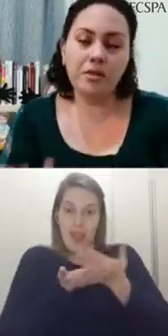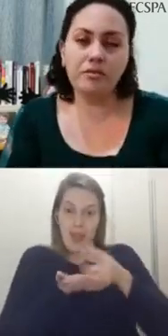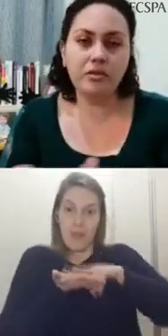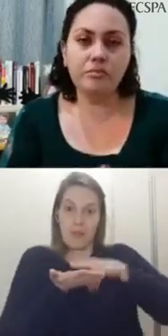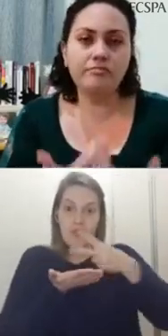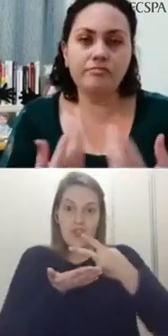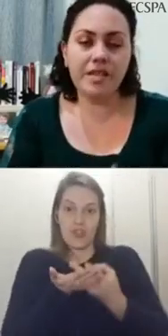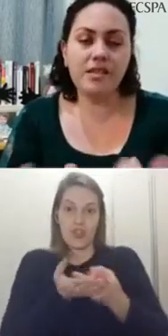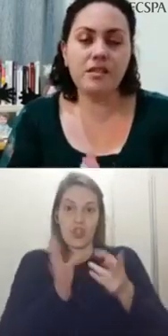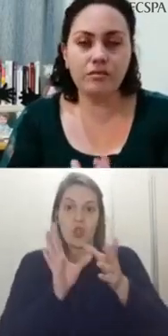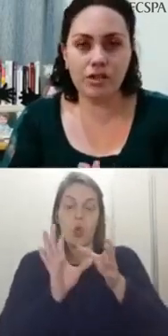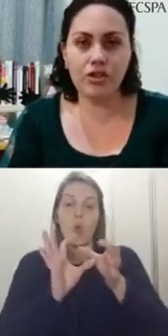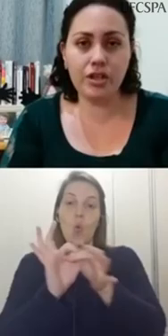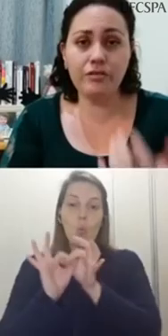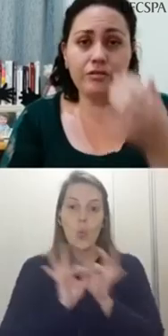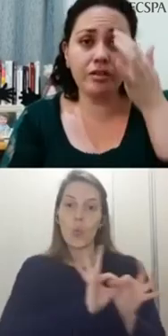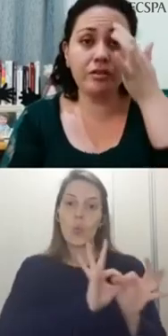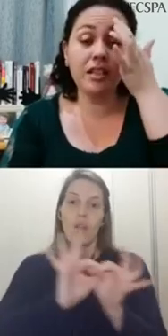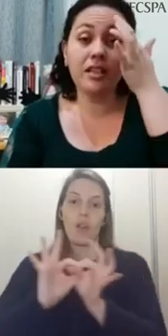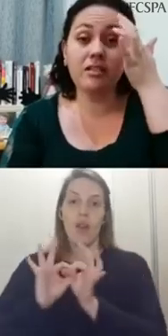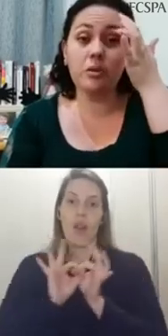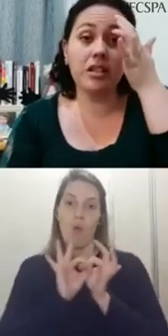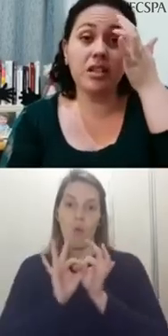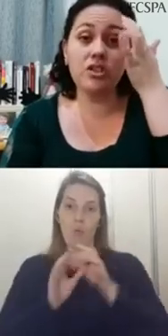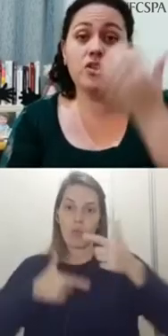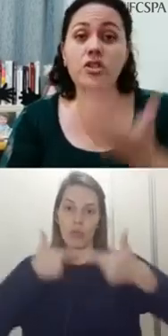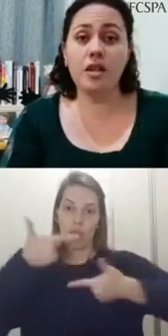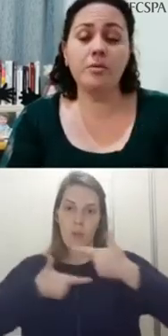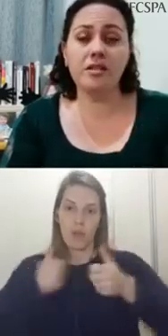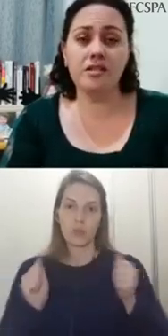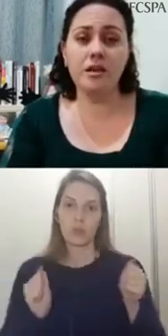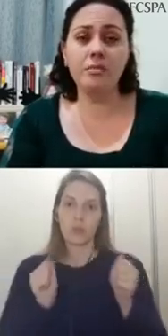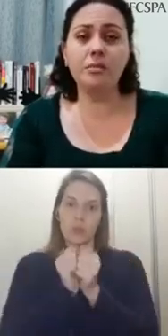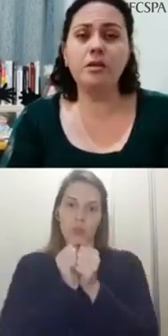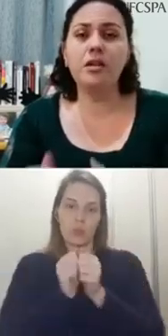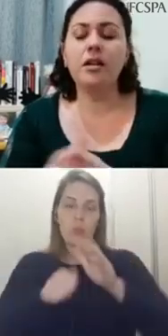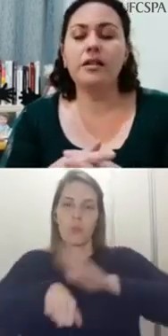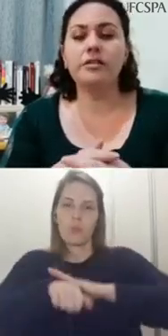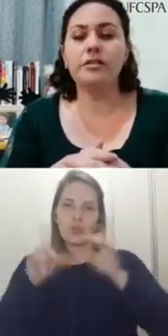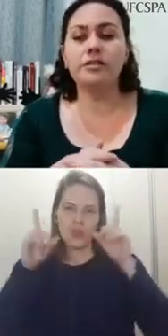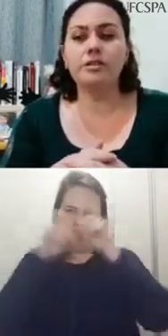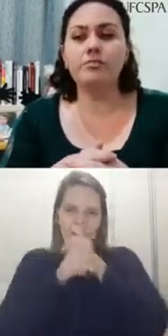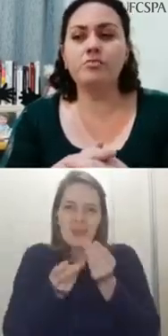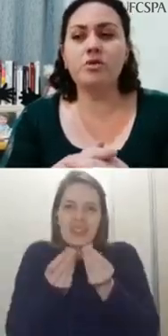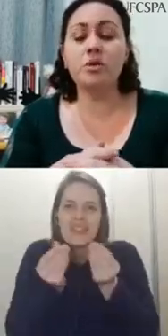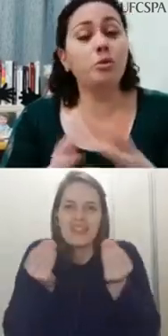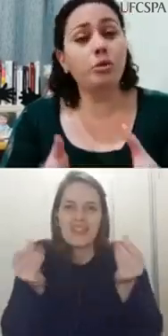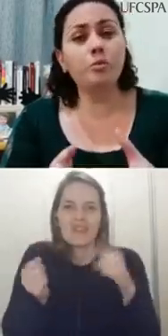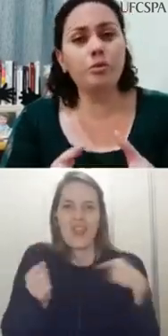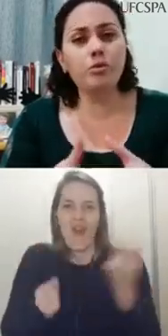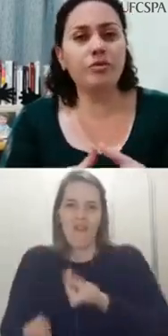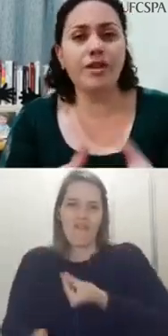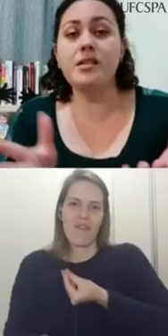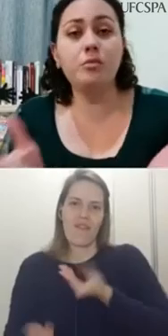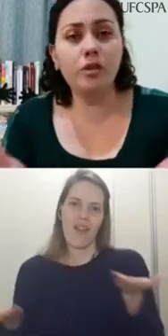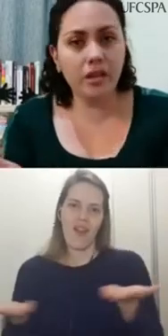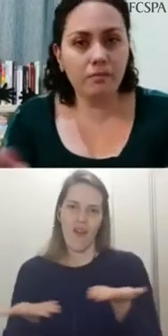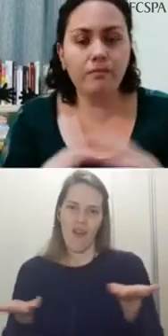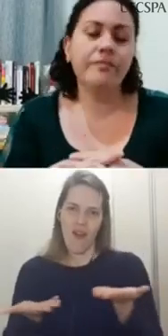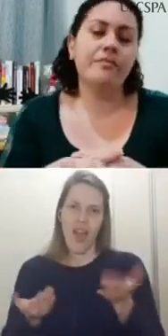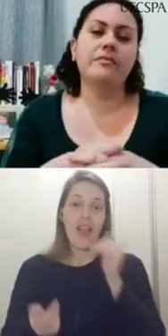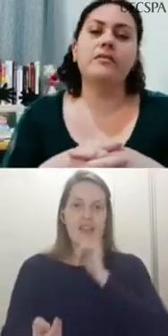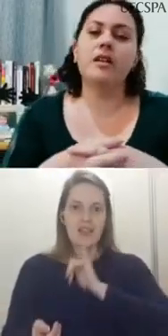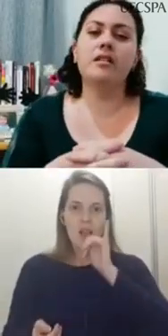desse momento tão sensível que a gente está vivendo. Então, o que a gente tem, por exemplo, são grupos no